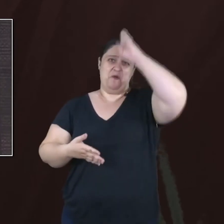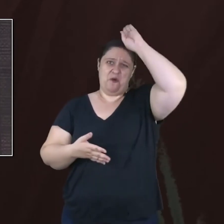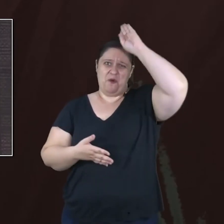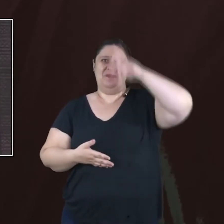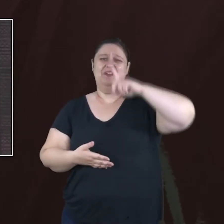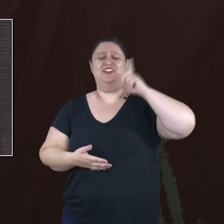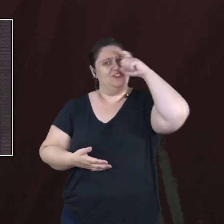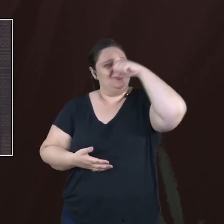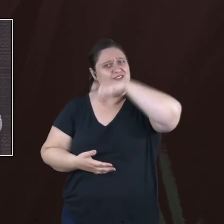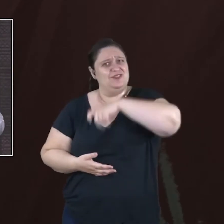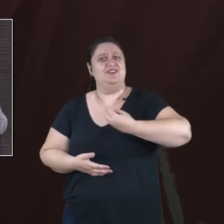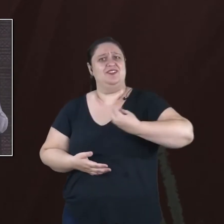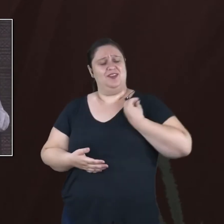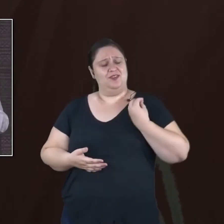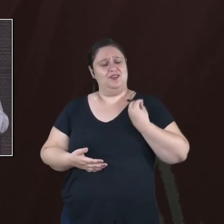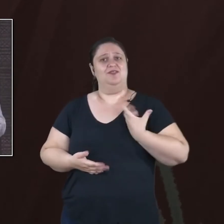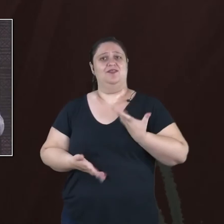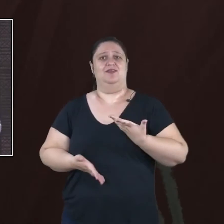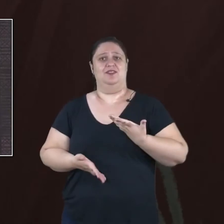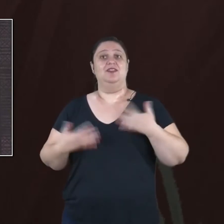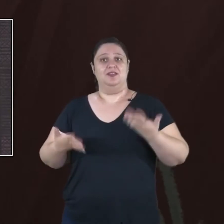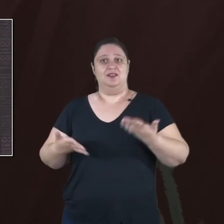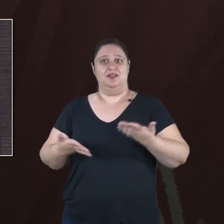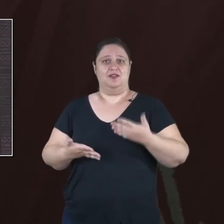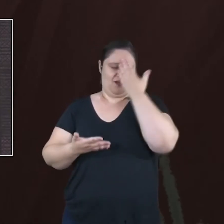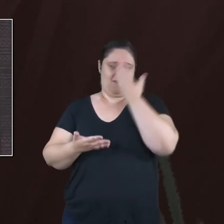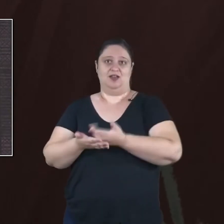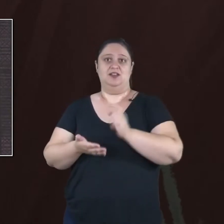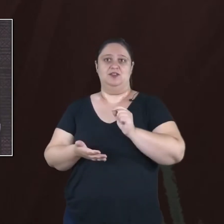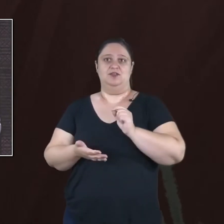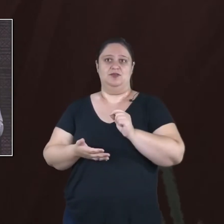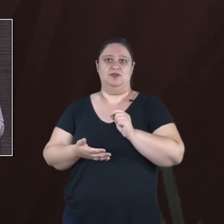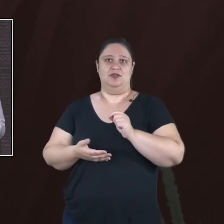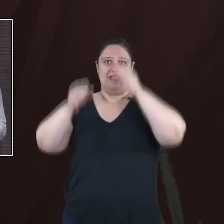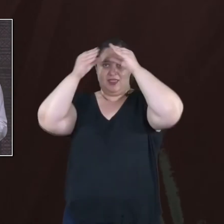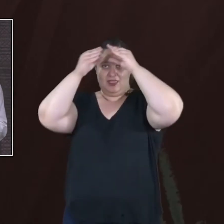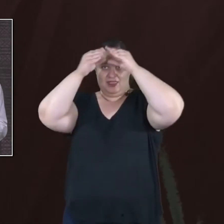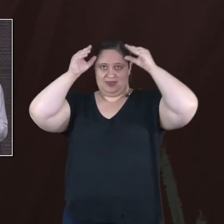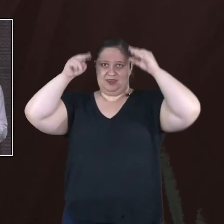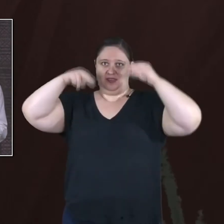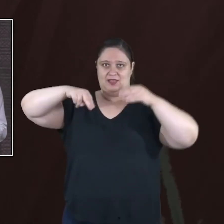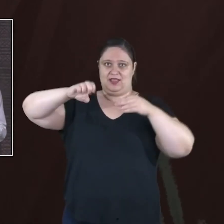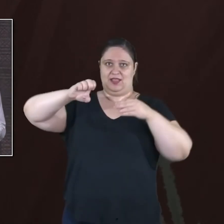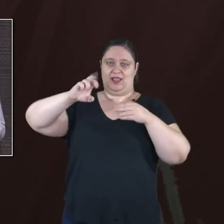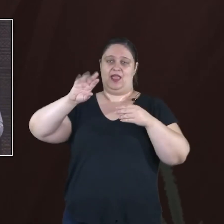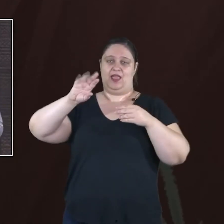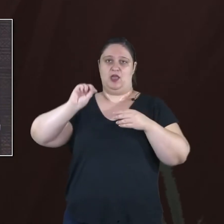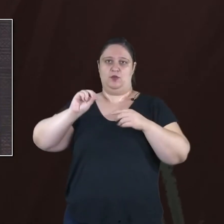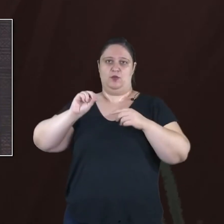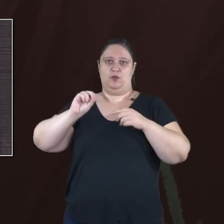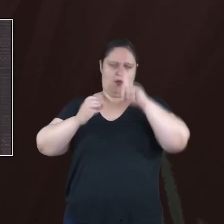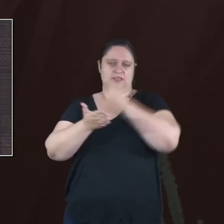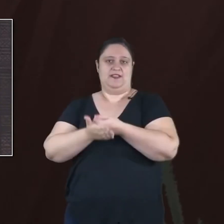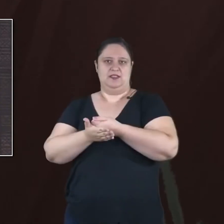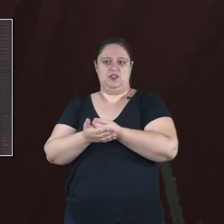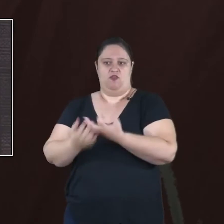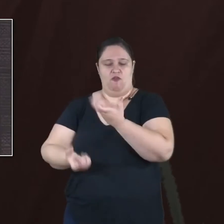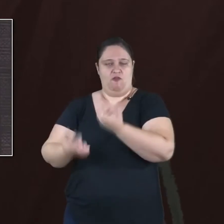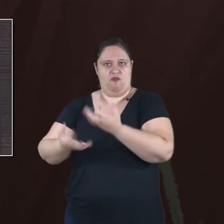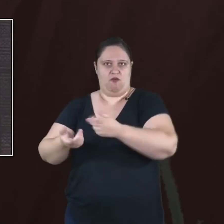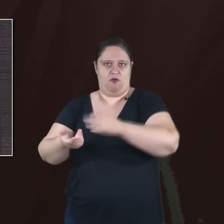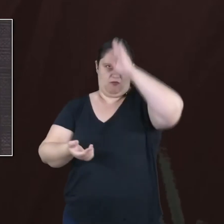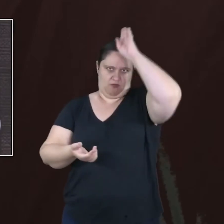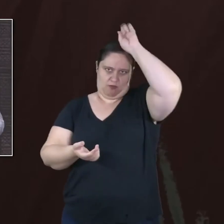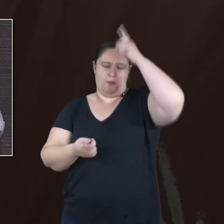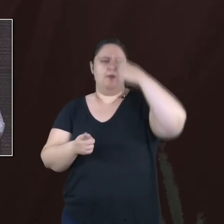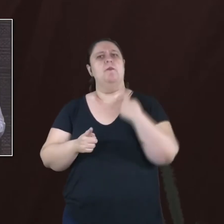Roma. Acredita-se que foi Nero que deu ordens para incendiar Roma. Razão